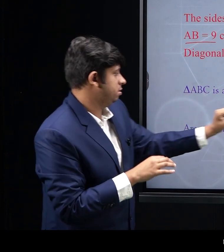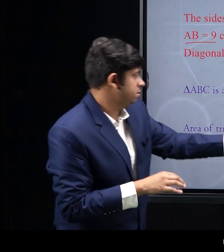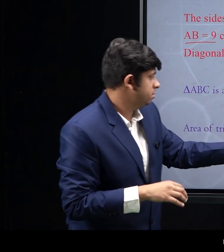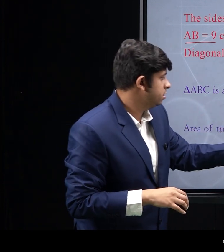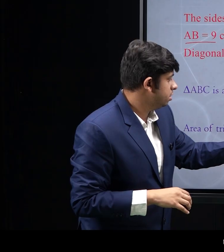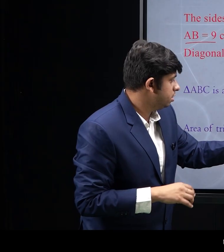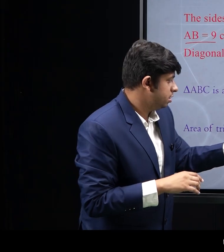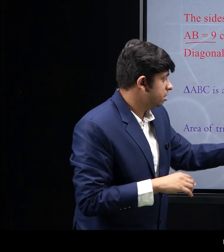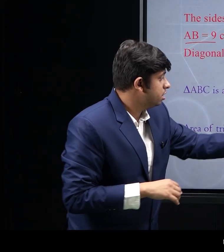40.